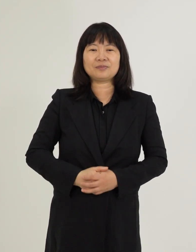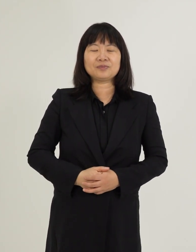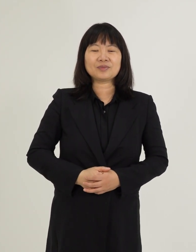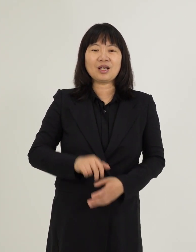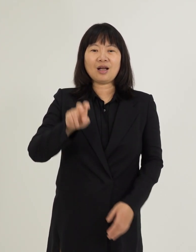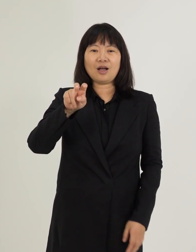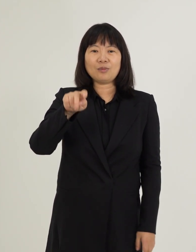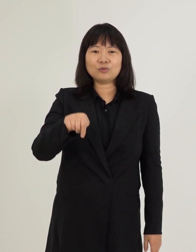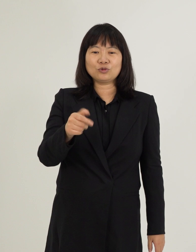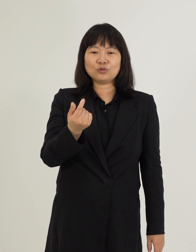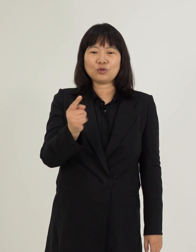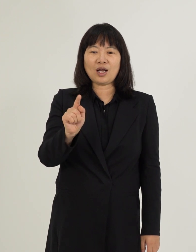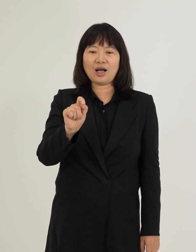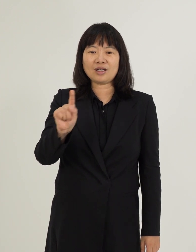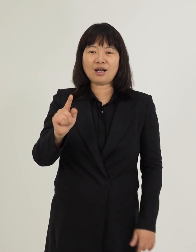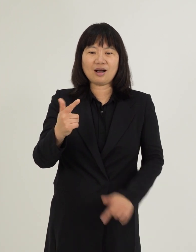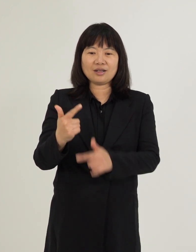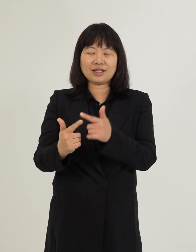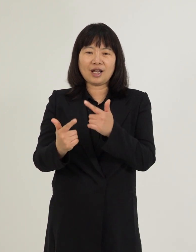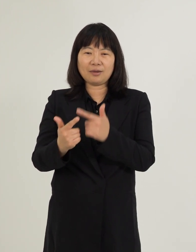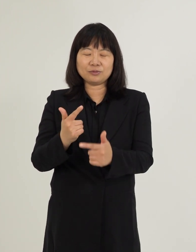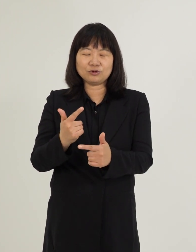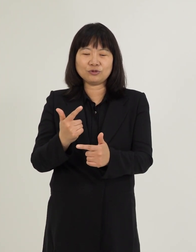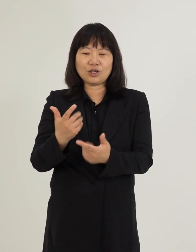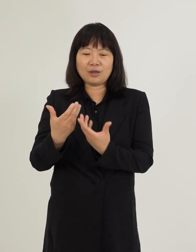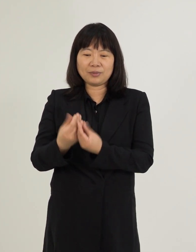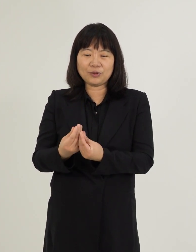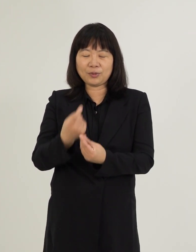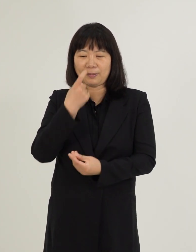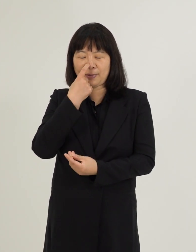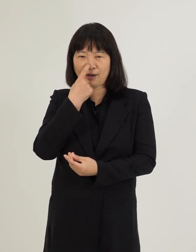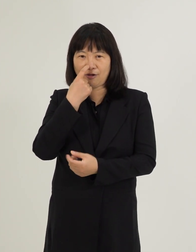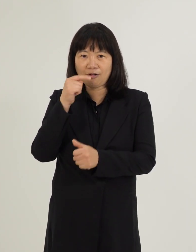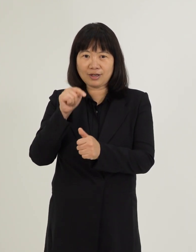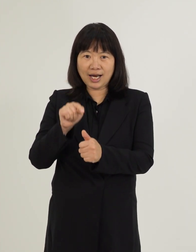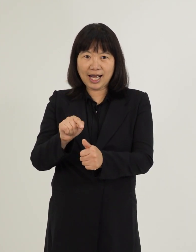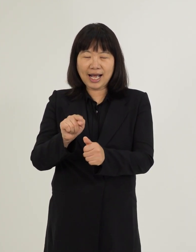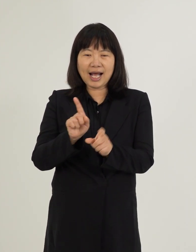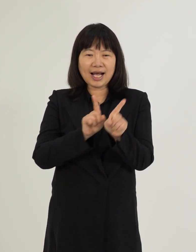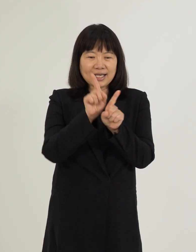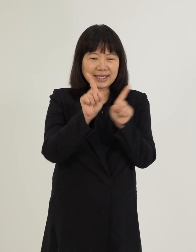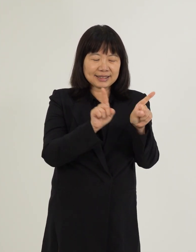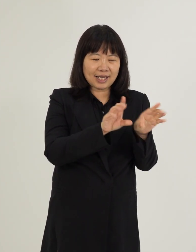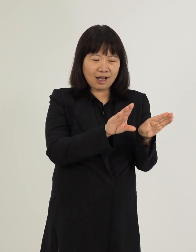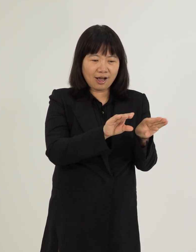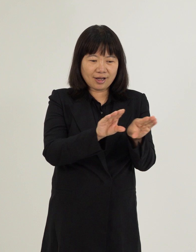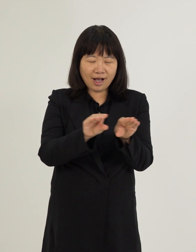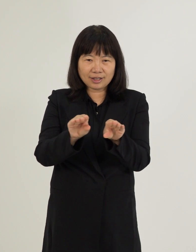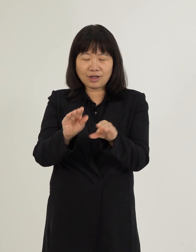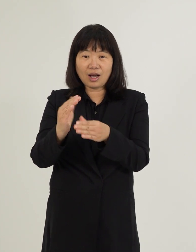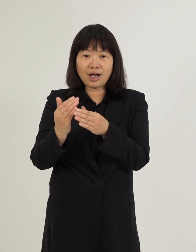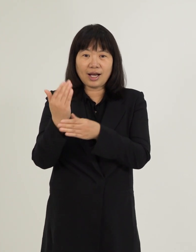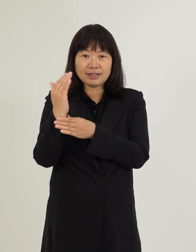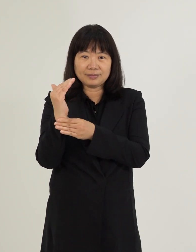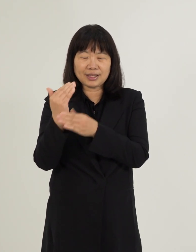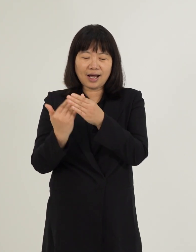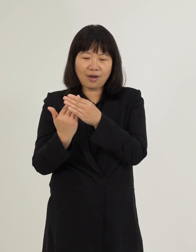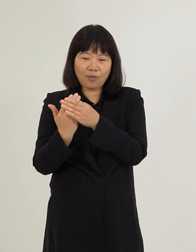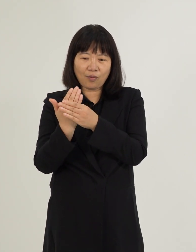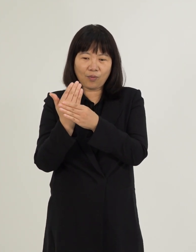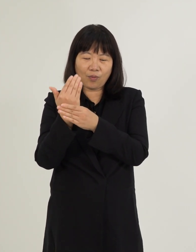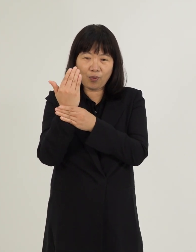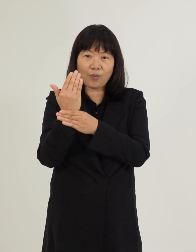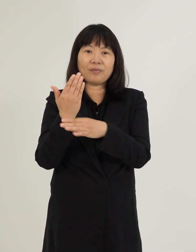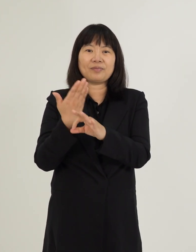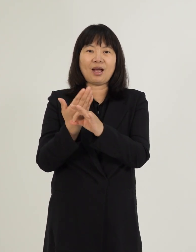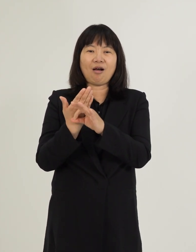무화과 나무의 비유를 배우라. 그 가지가 연하여지고 잎사귀를 내면 여름이 가까운